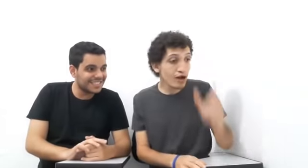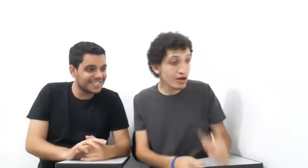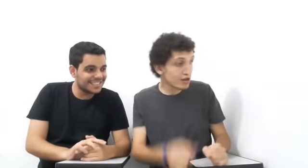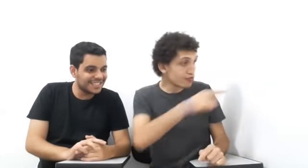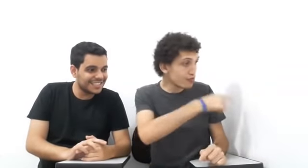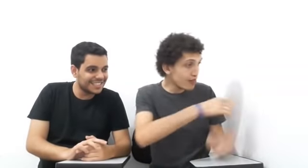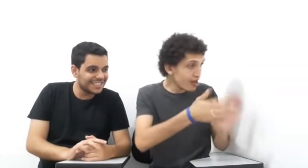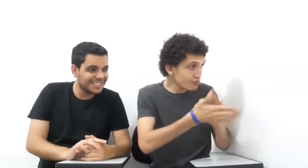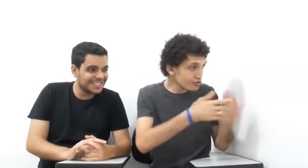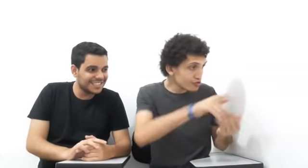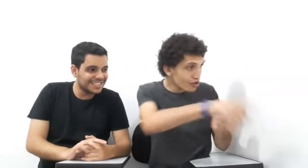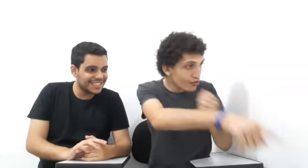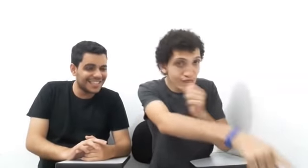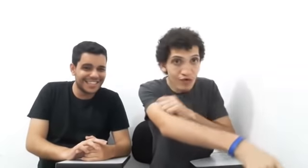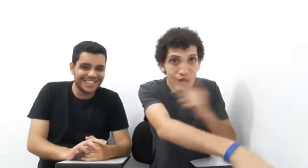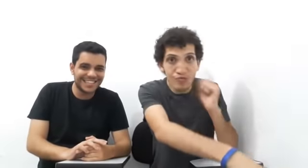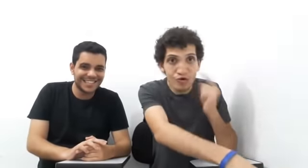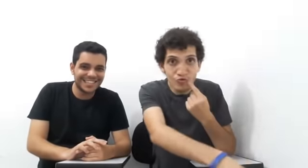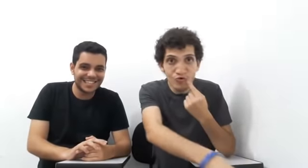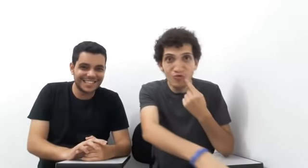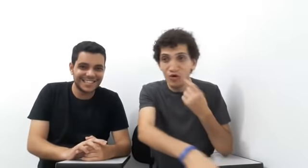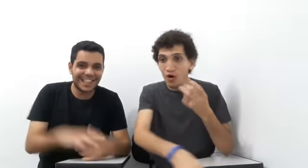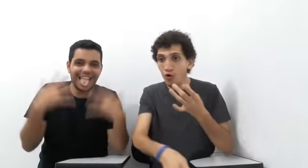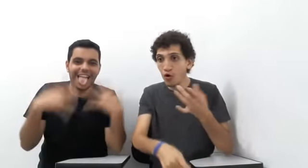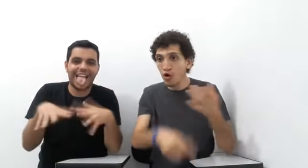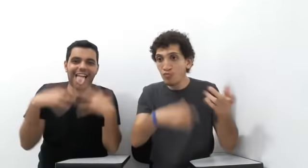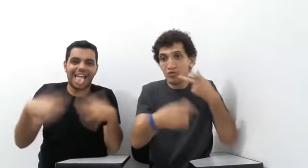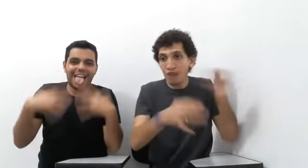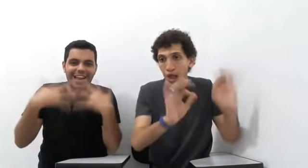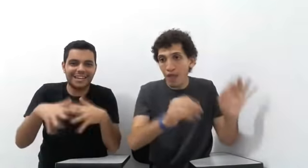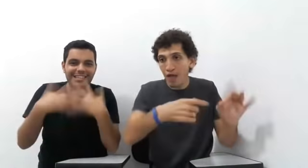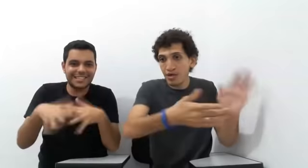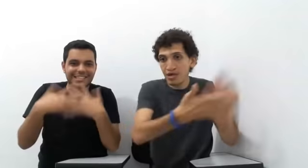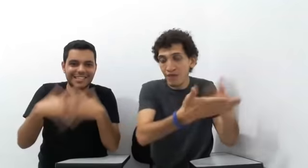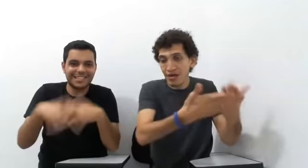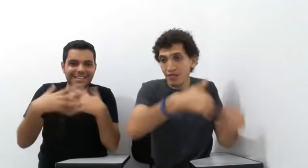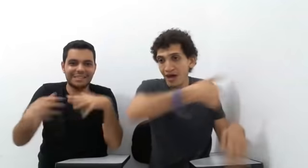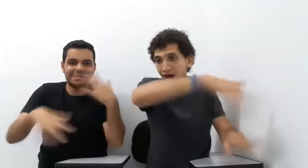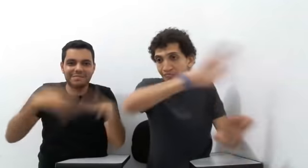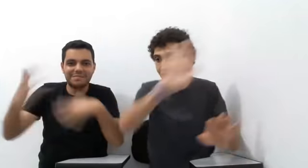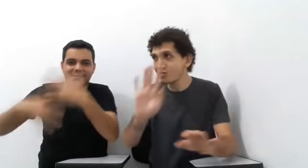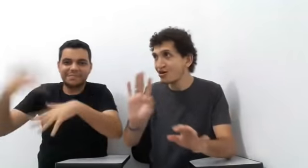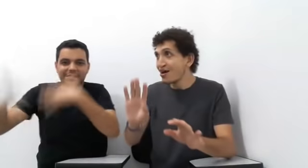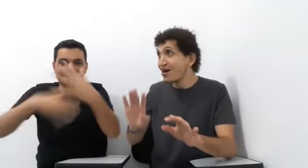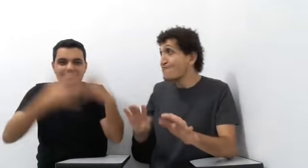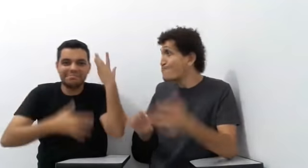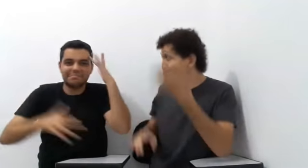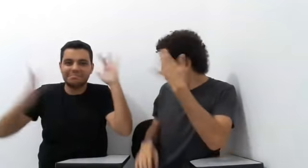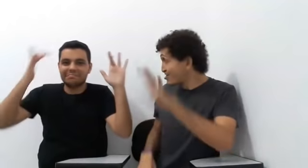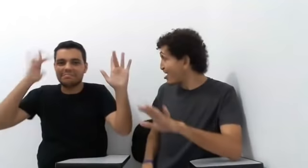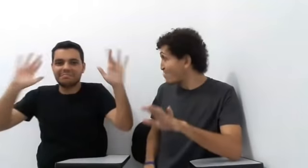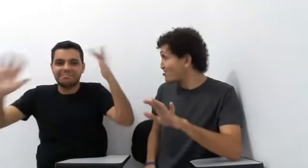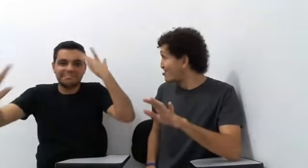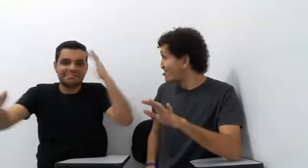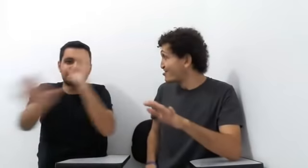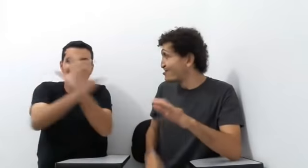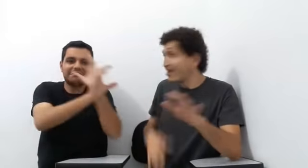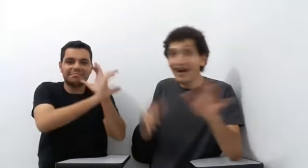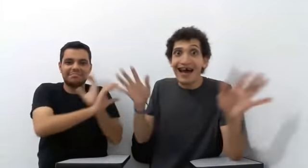ele, o intérprete, ou para o aluno surdo, ou eu não falo nada, porque já tem intérprete, não sabe.